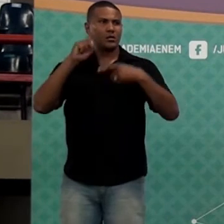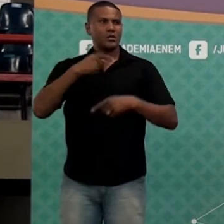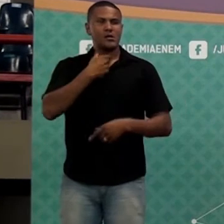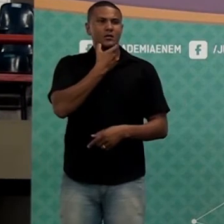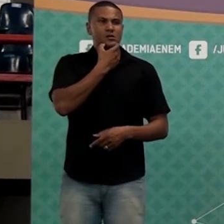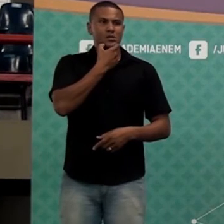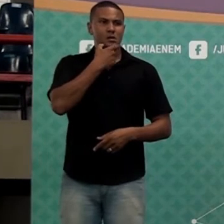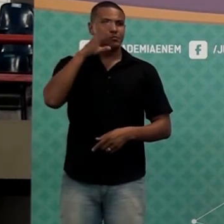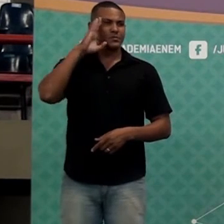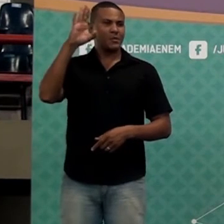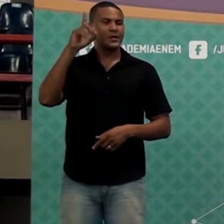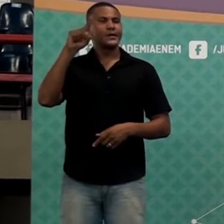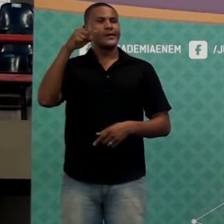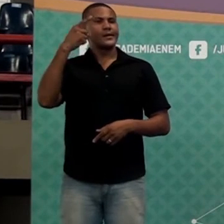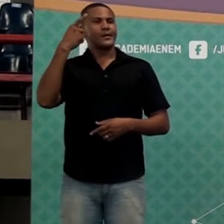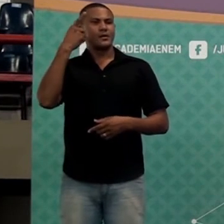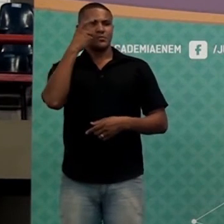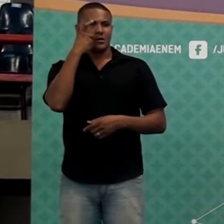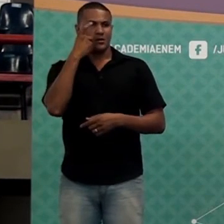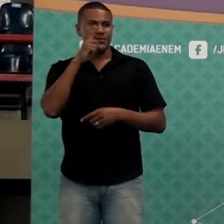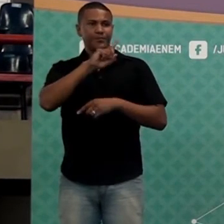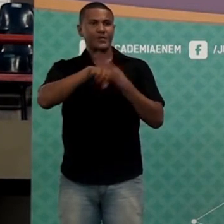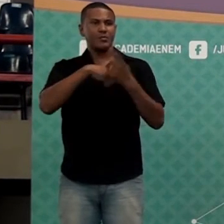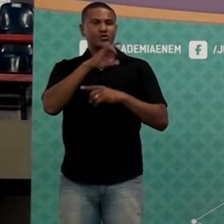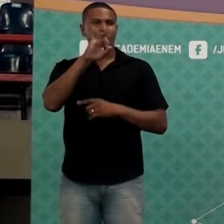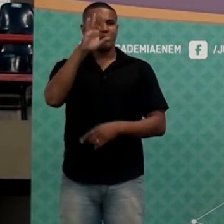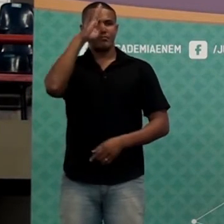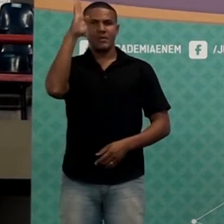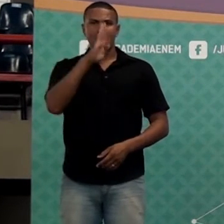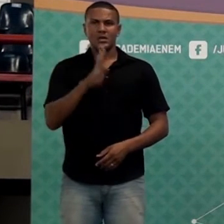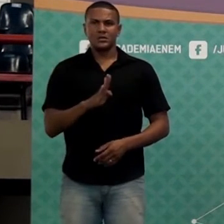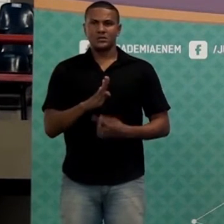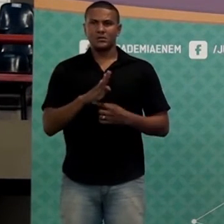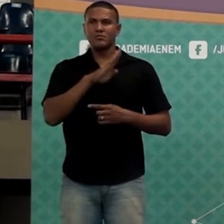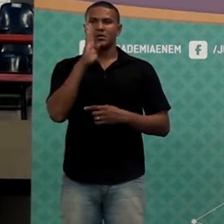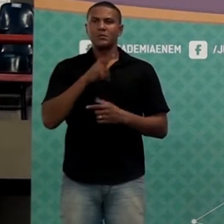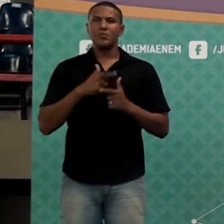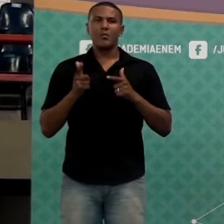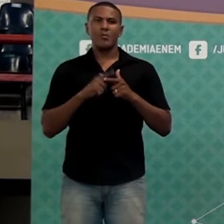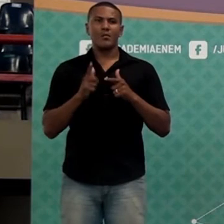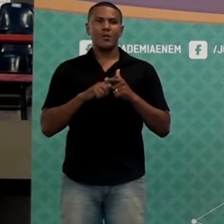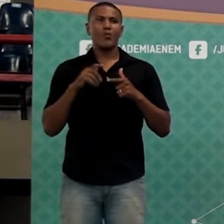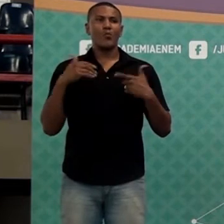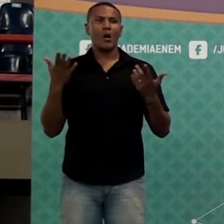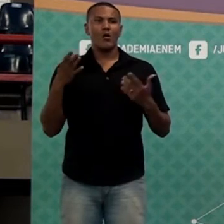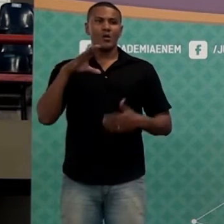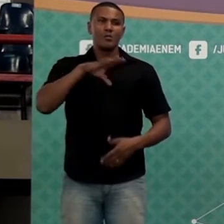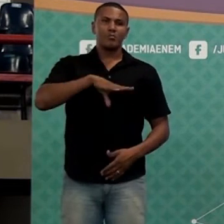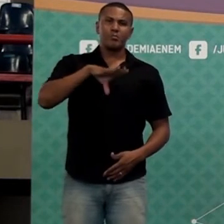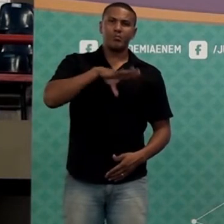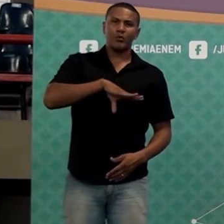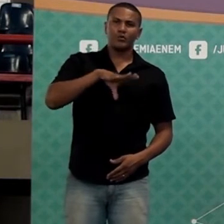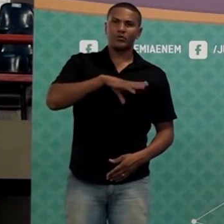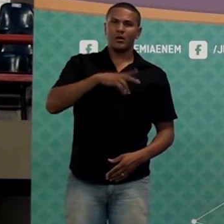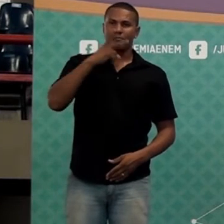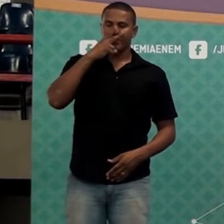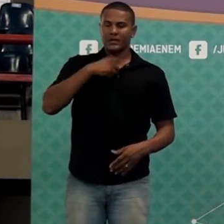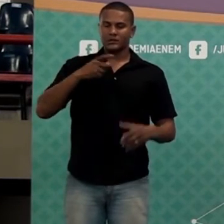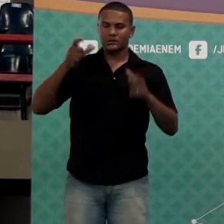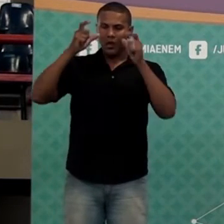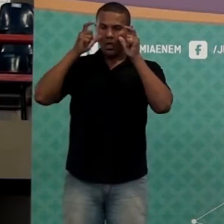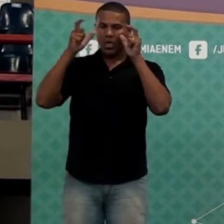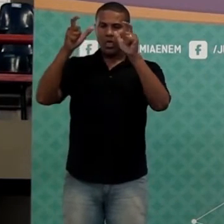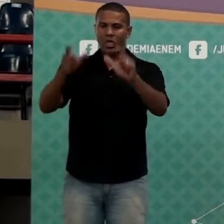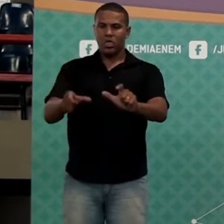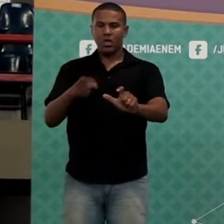final das contas, praticamente sobrou quem? O Brasil. E qual foi o problema do Brasil? Portugal nunca valorizou